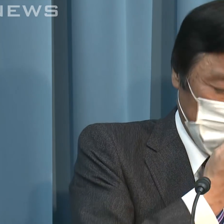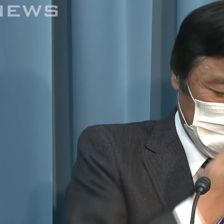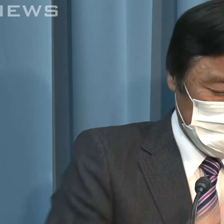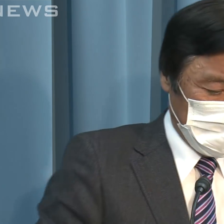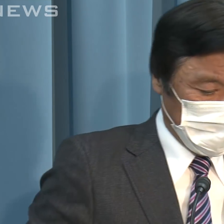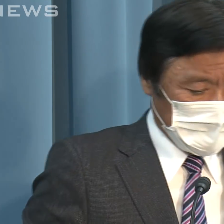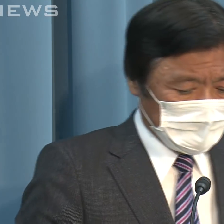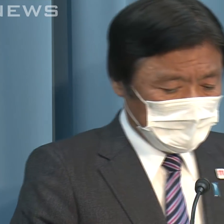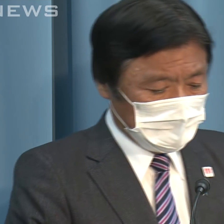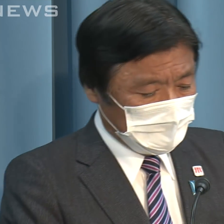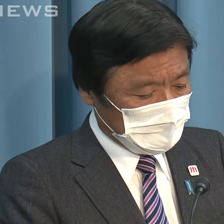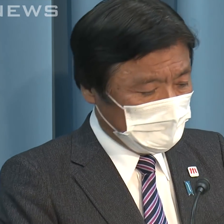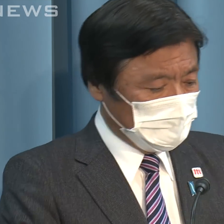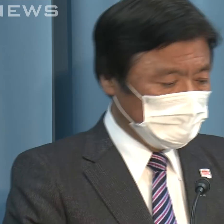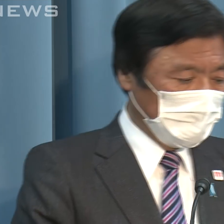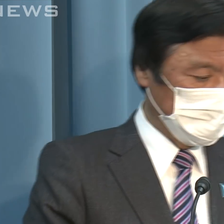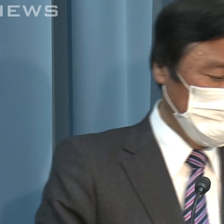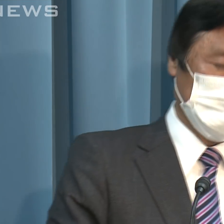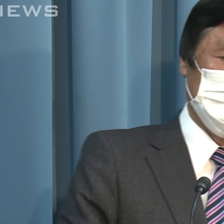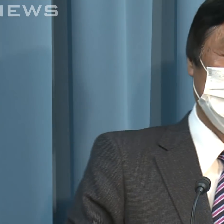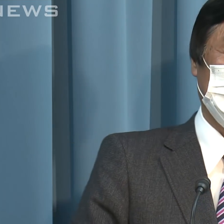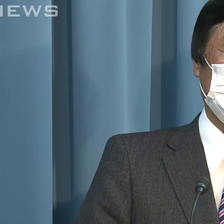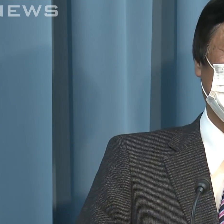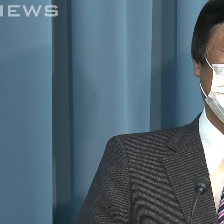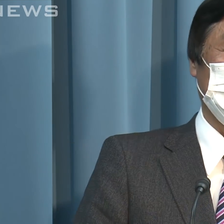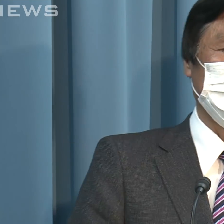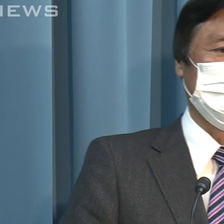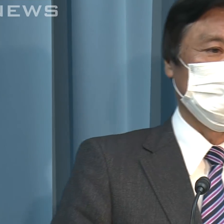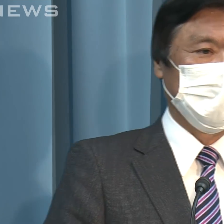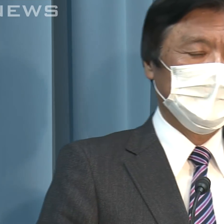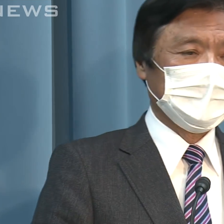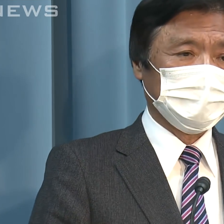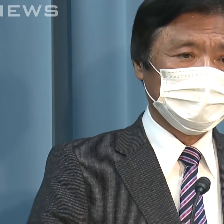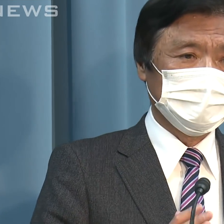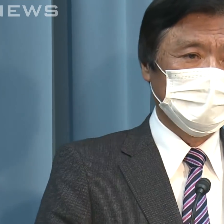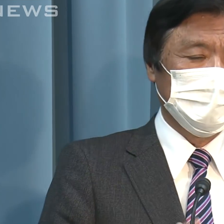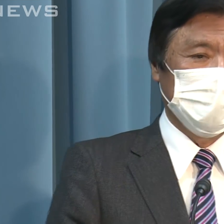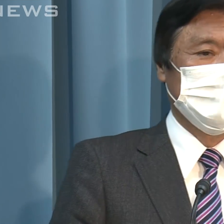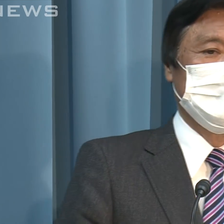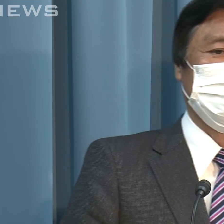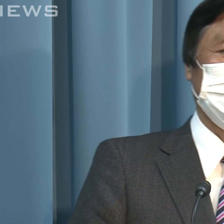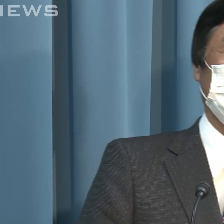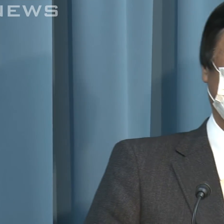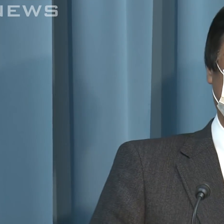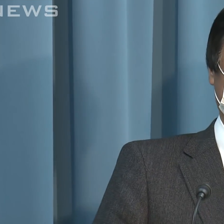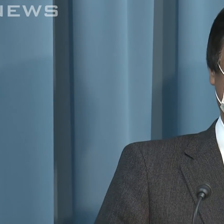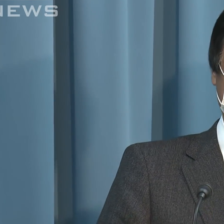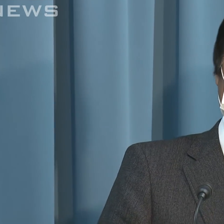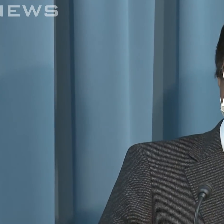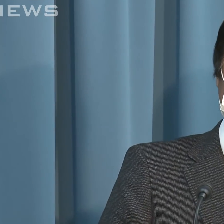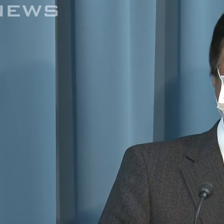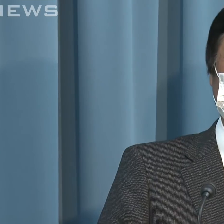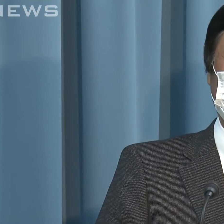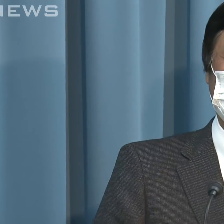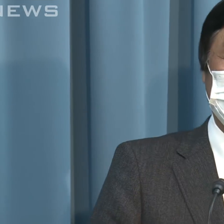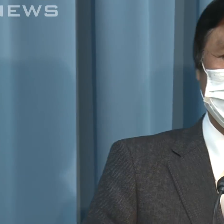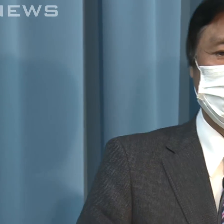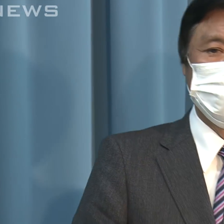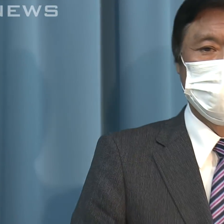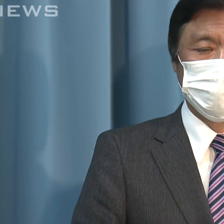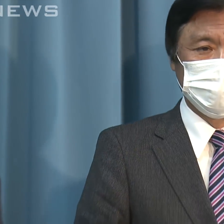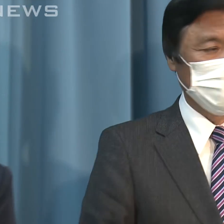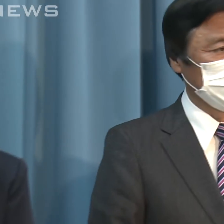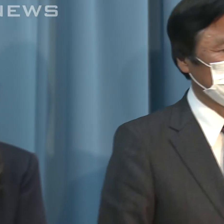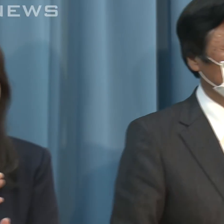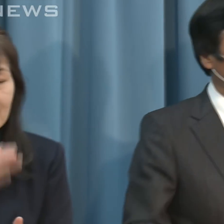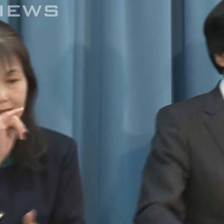回、緊急事態宣言というのは出されておりますので、この時点でそれぞれがもう一回判断していただきたい